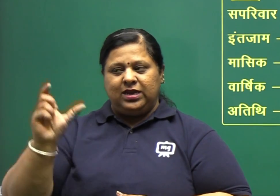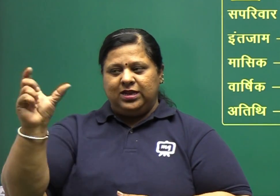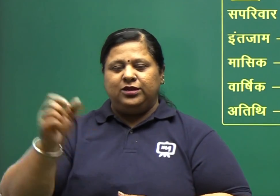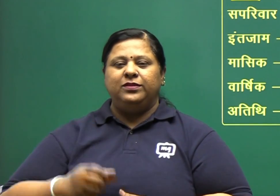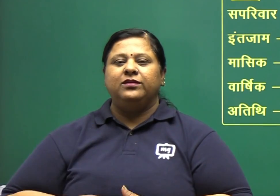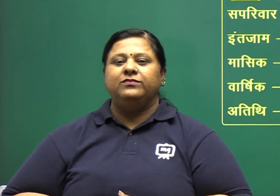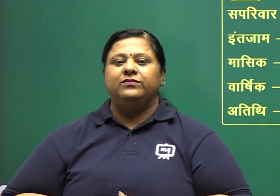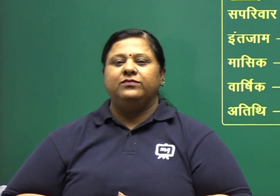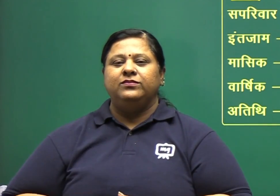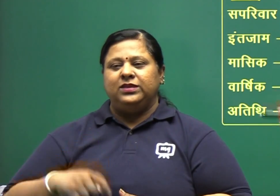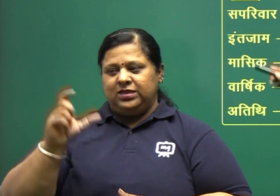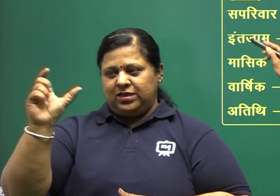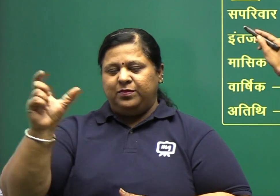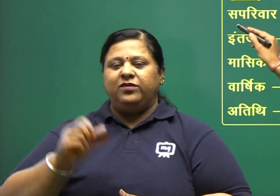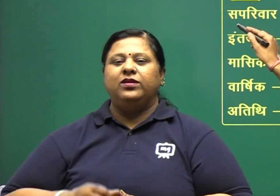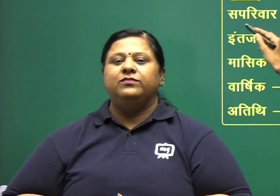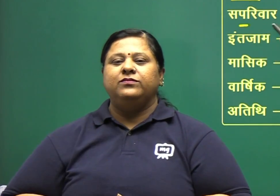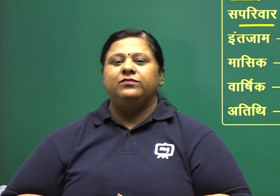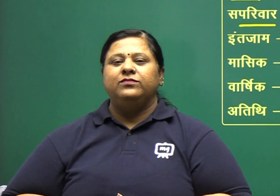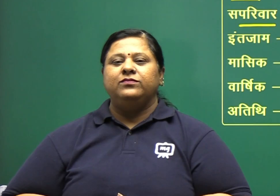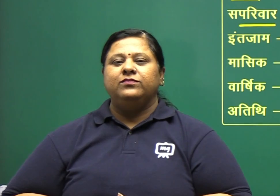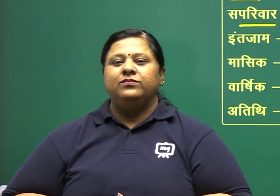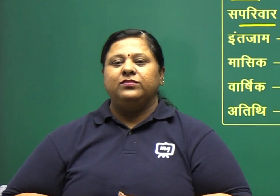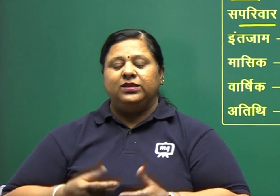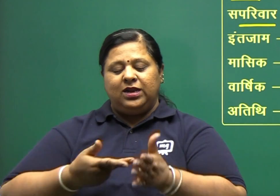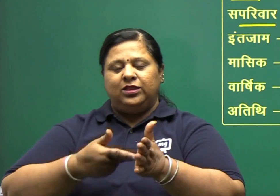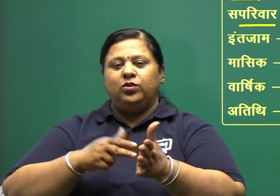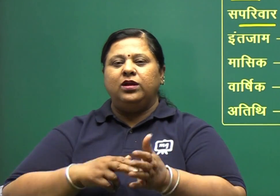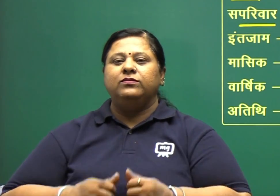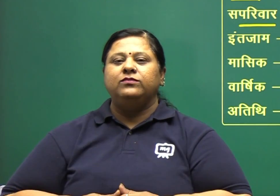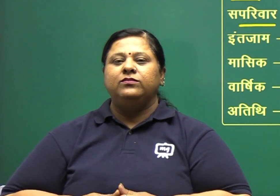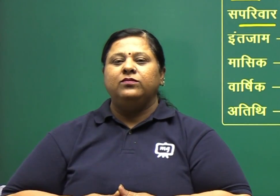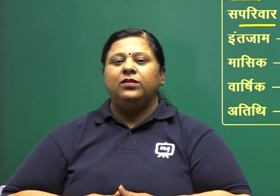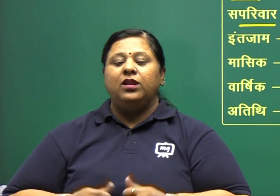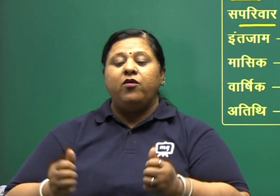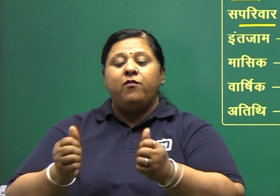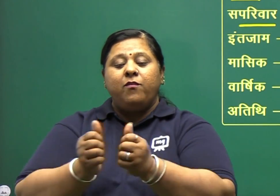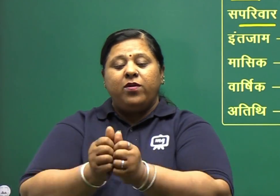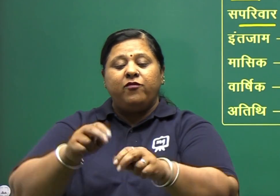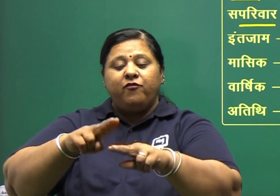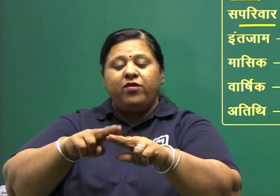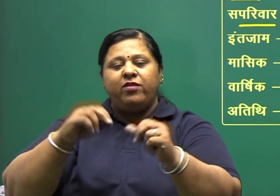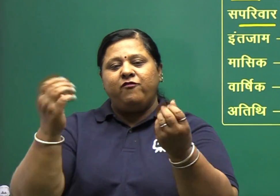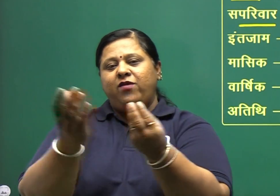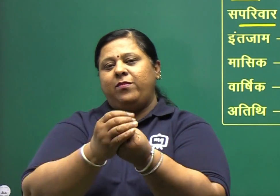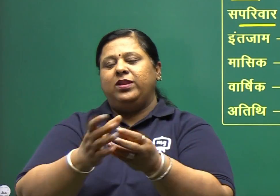है सपरिवार, अर्थ होगा परिवार सहित।